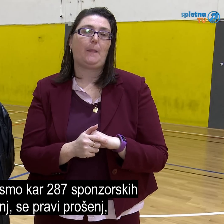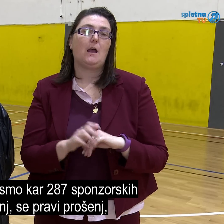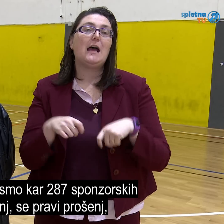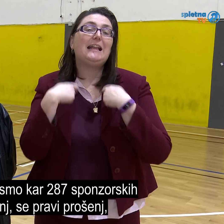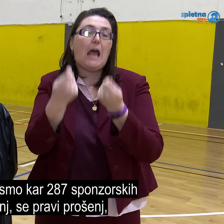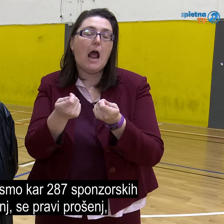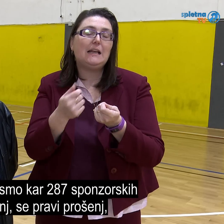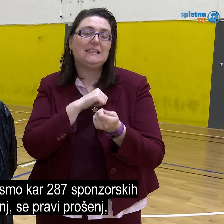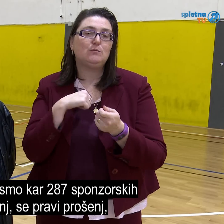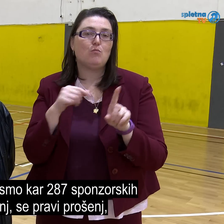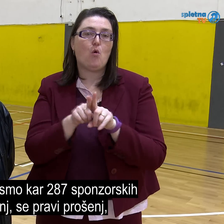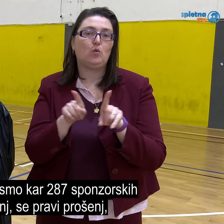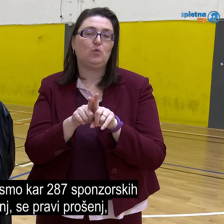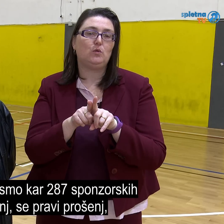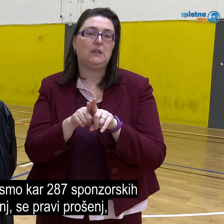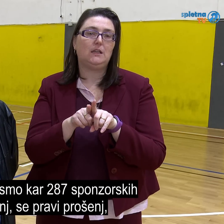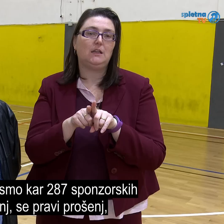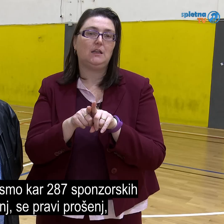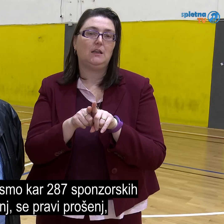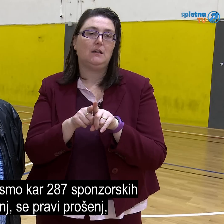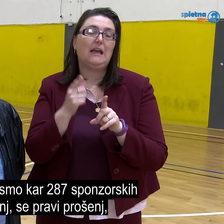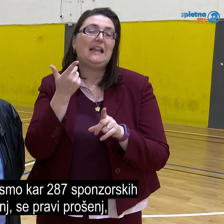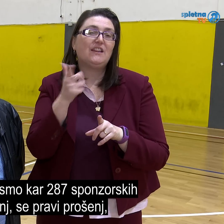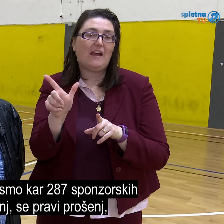Dali smo ven tudi